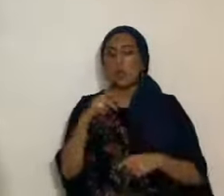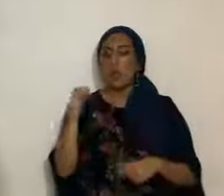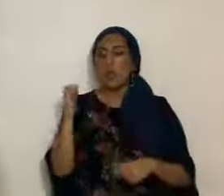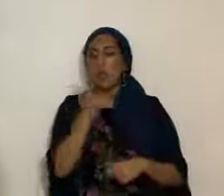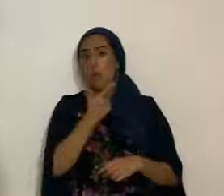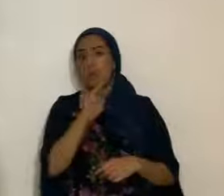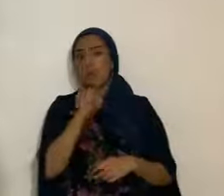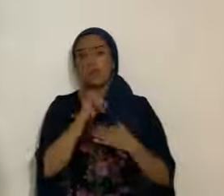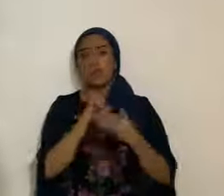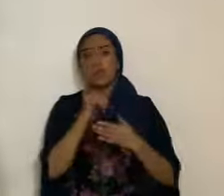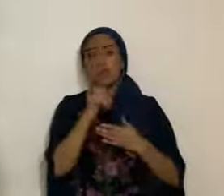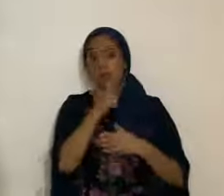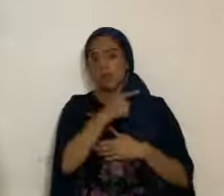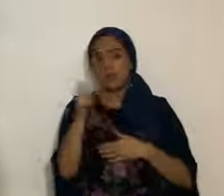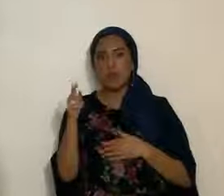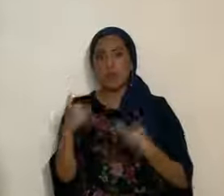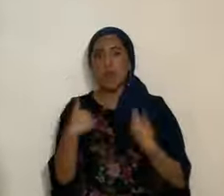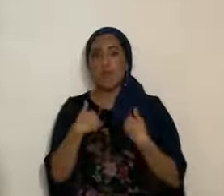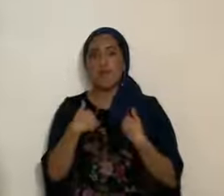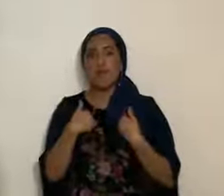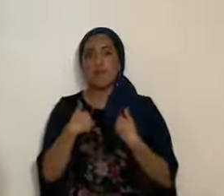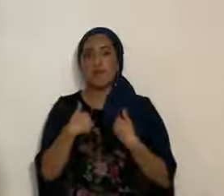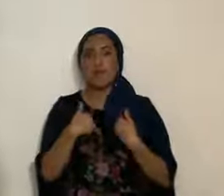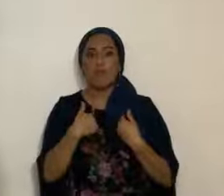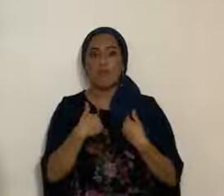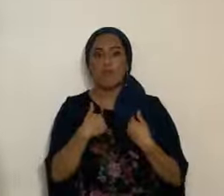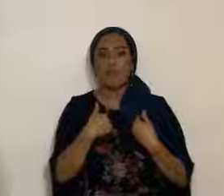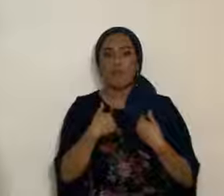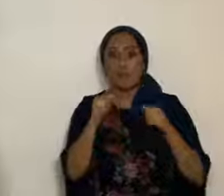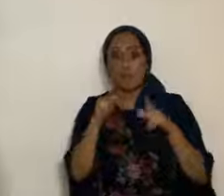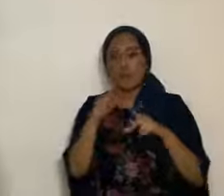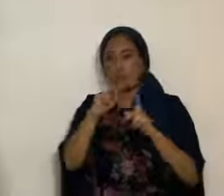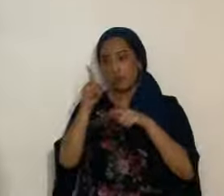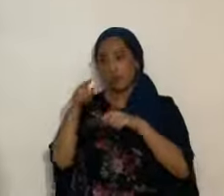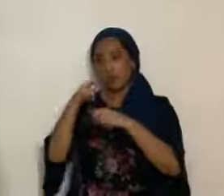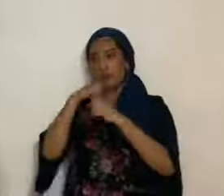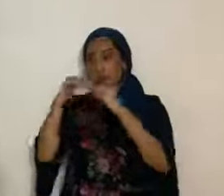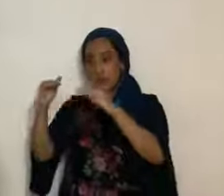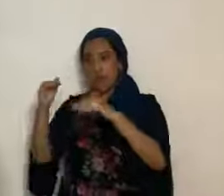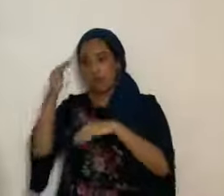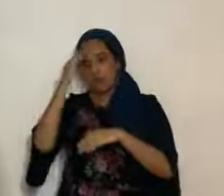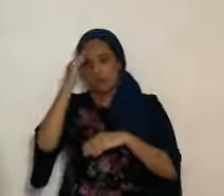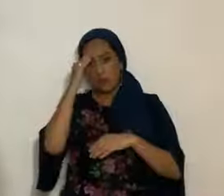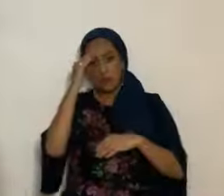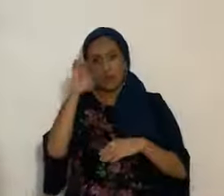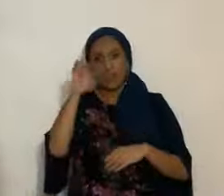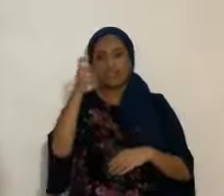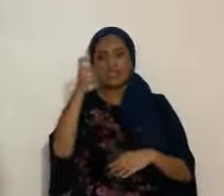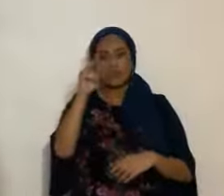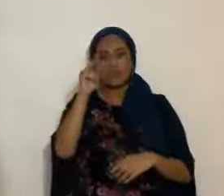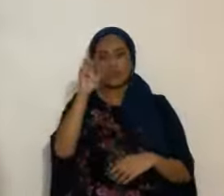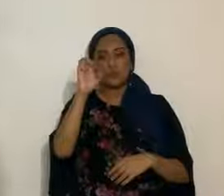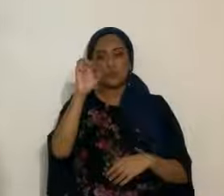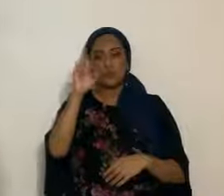que alguna vez han tenido la oportunidad de estar en el desierto saben que son climas extremos y no hay